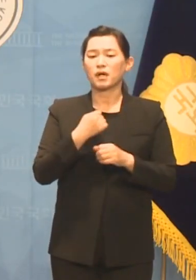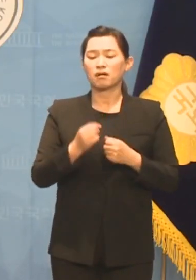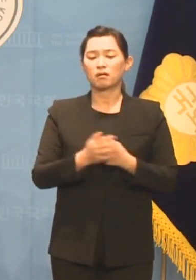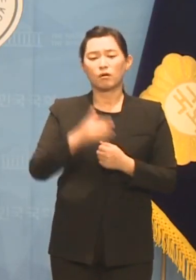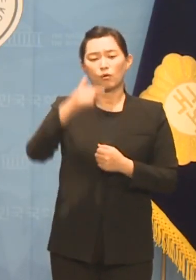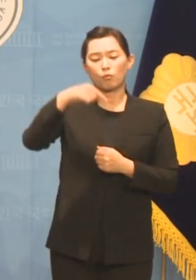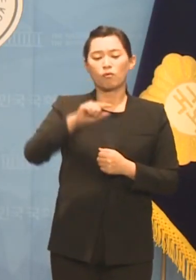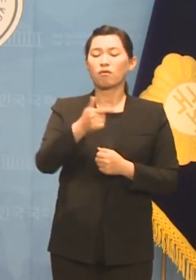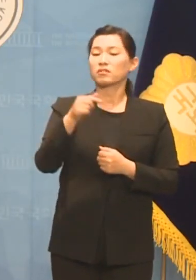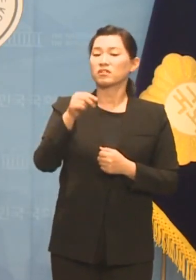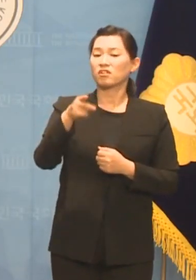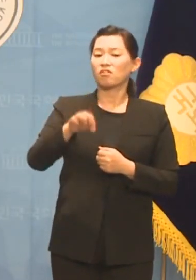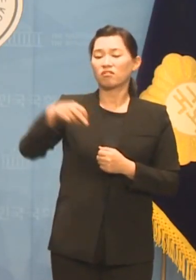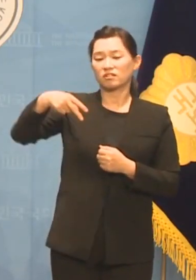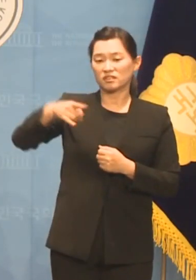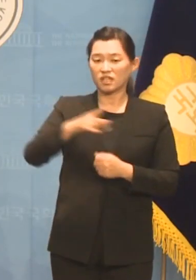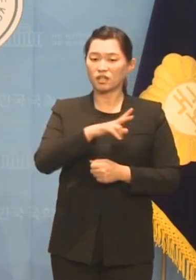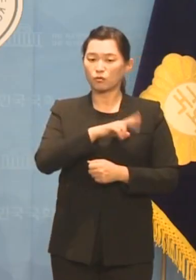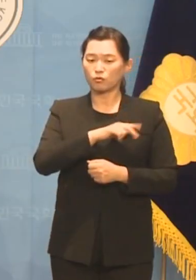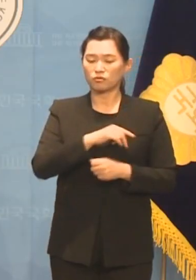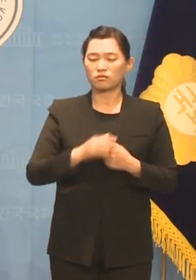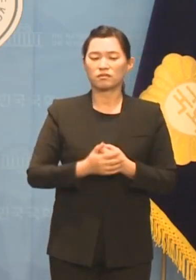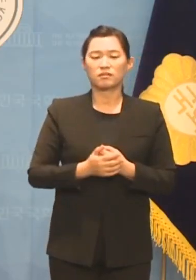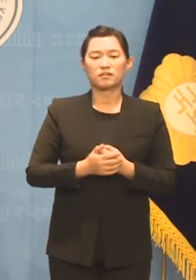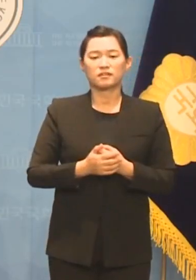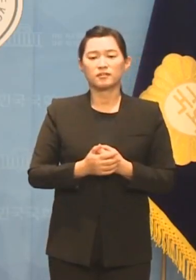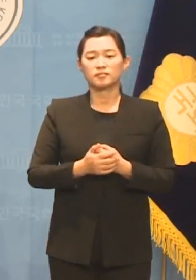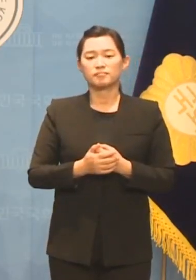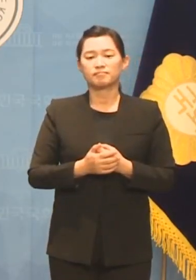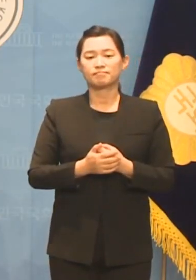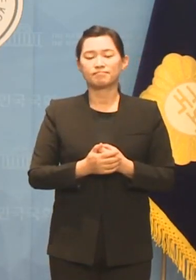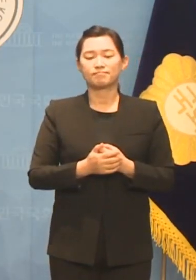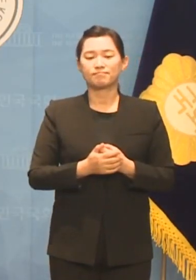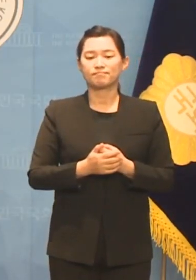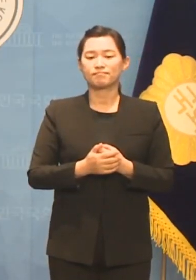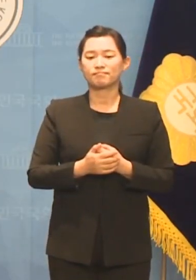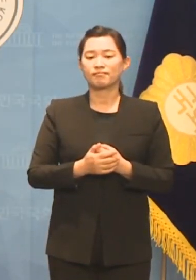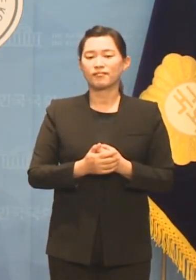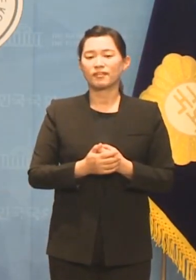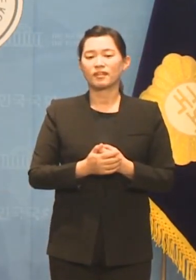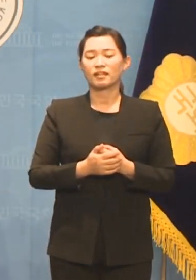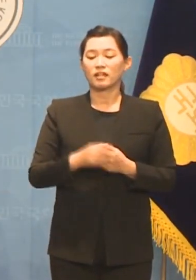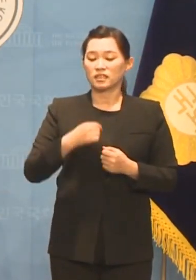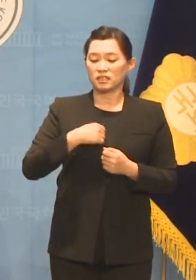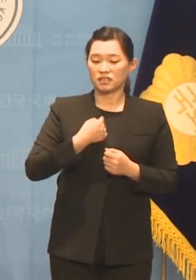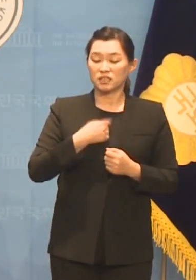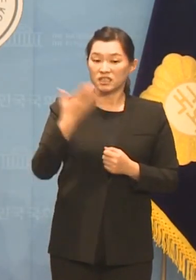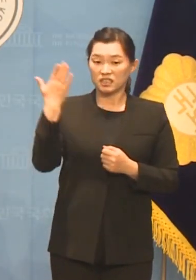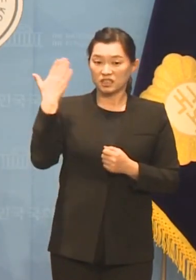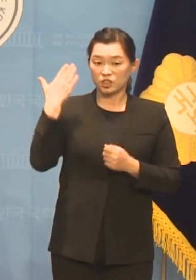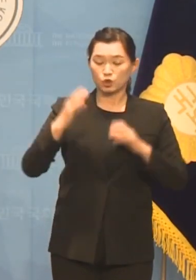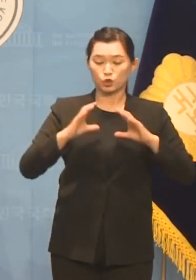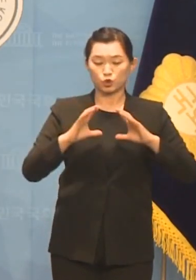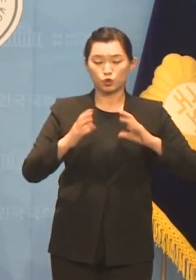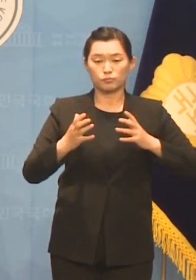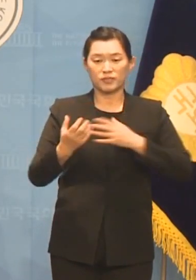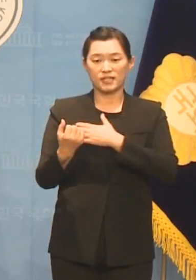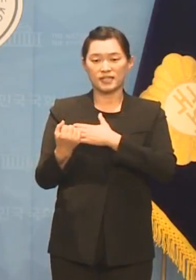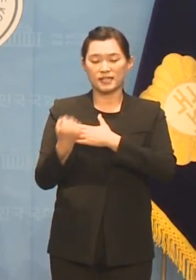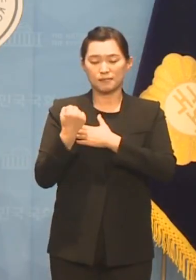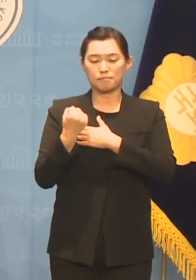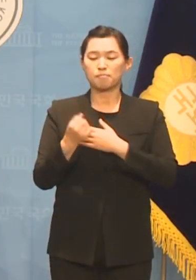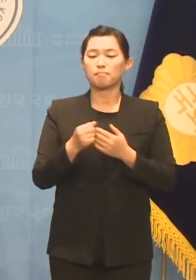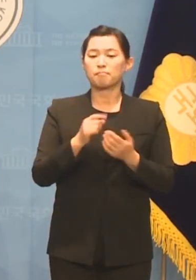의원 또한 지난 1월 14일 16시 17분경 자신이 지난 국민의힘 비대위 모두